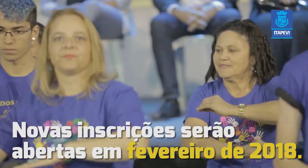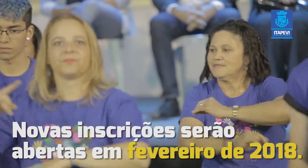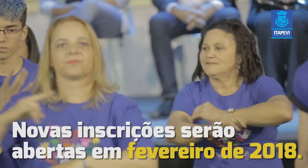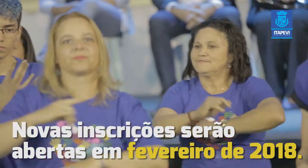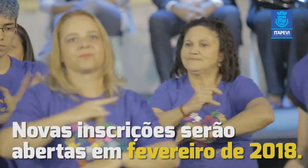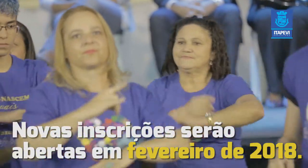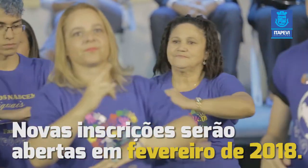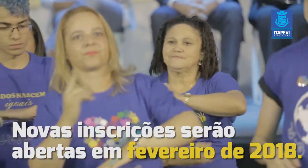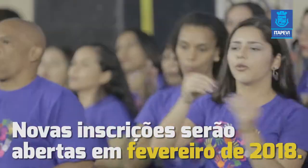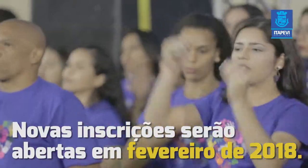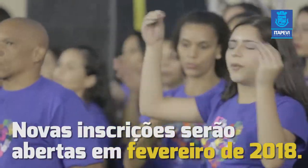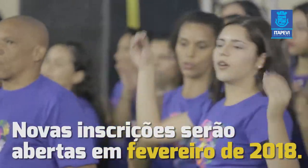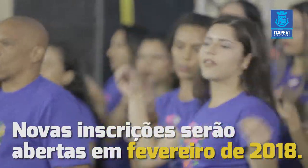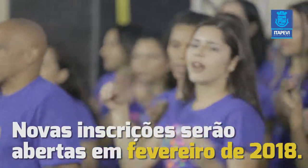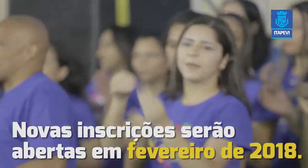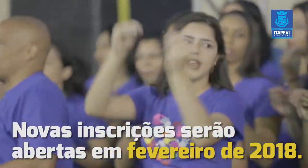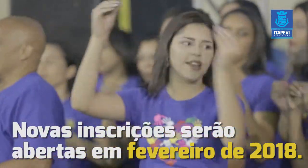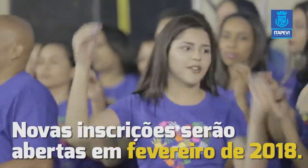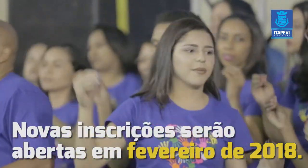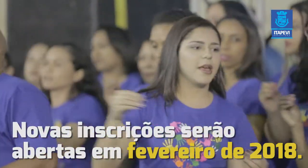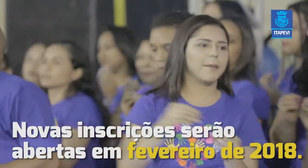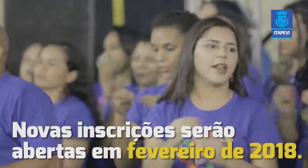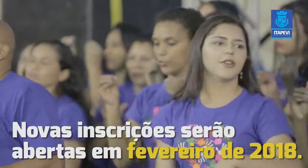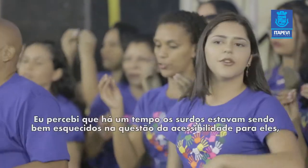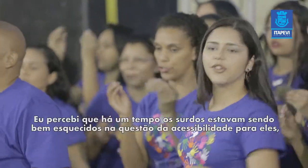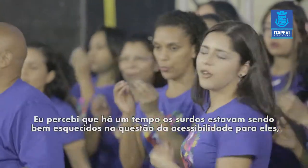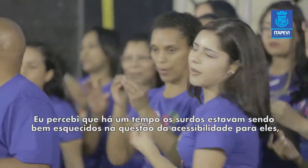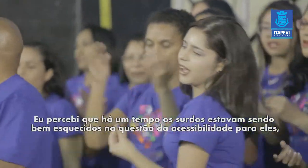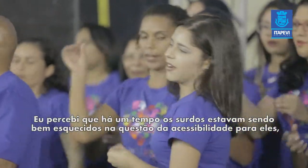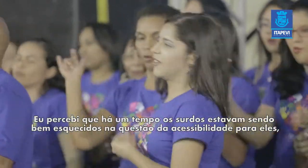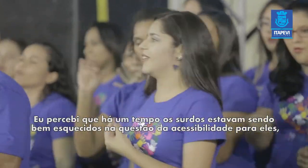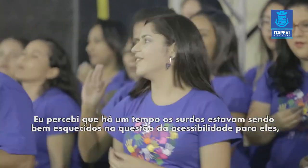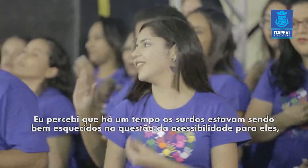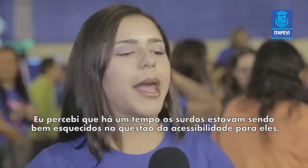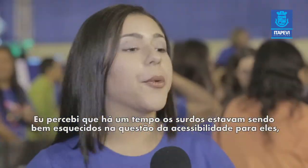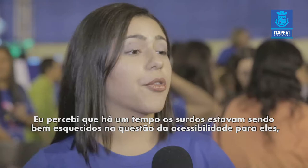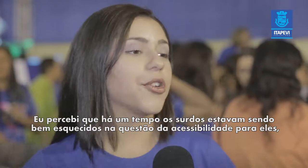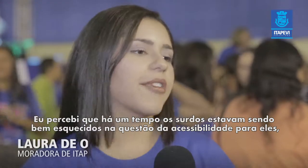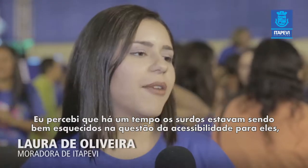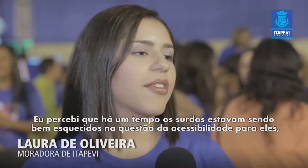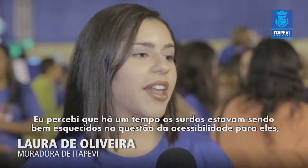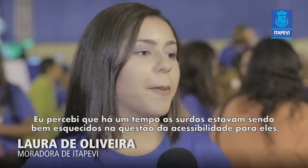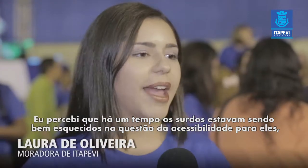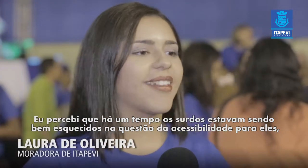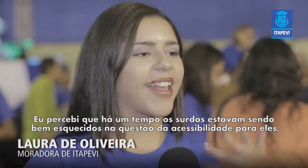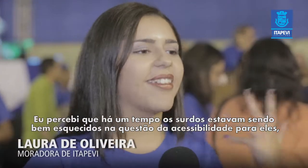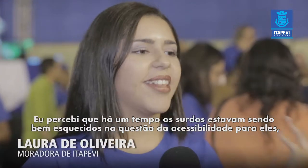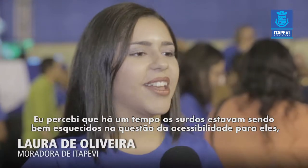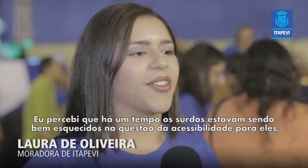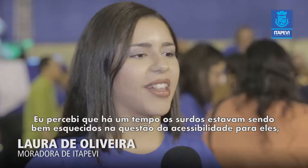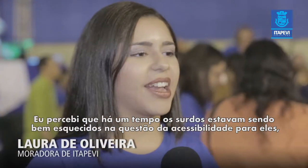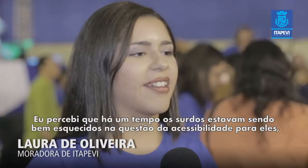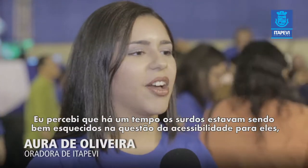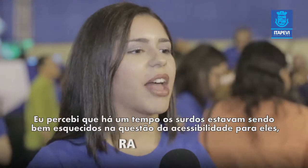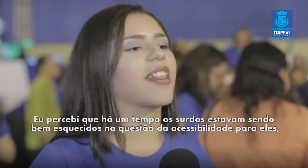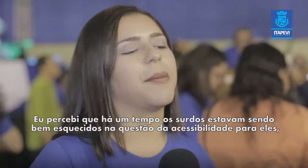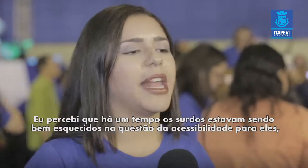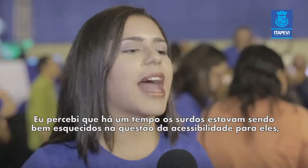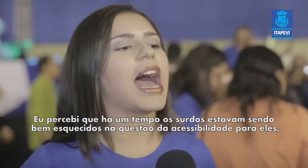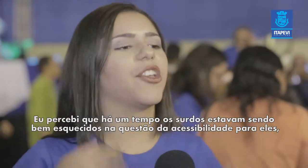serão abertas em fevereiro de 2018. Eu percebi que há um tempo os surdos estavam sendo bem esquecidos na questão da acessibilidade